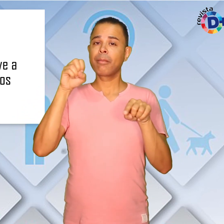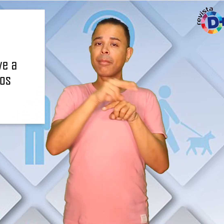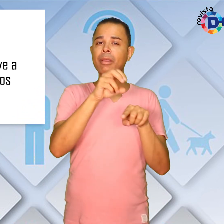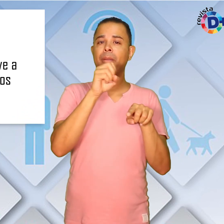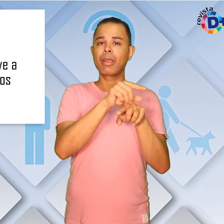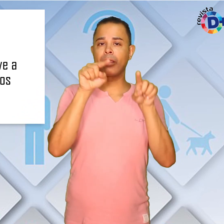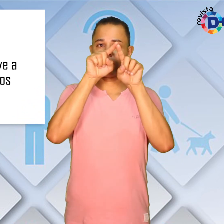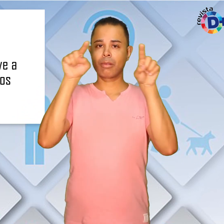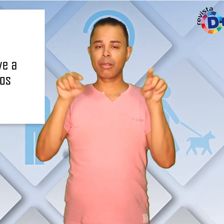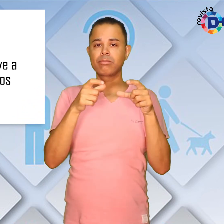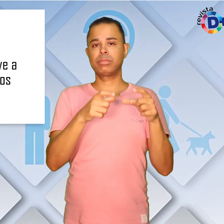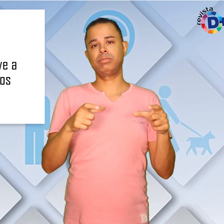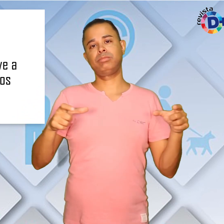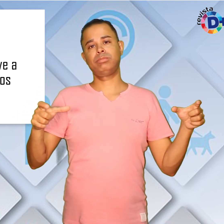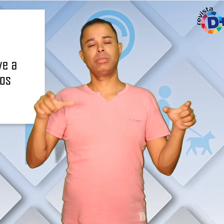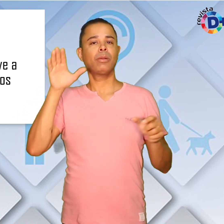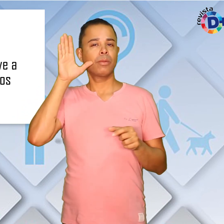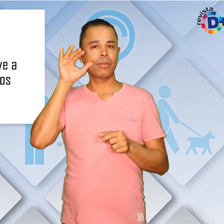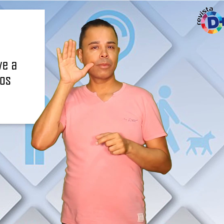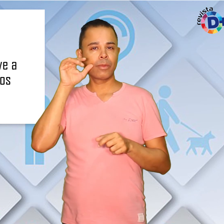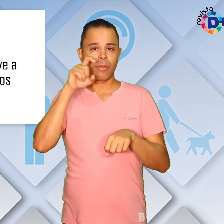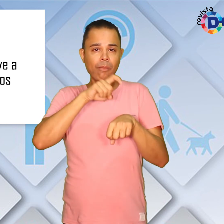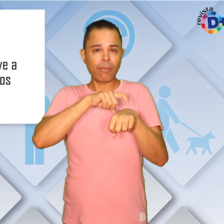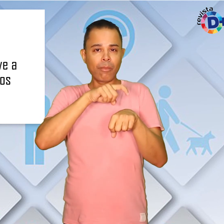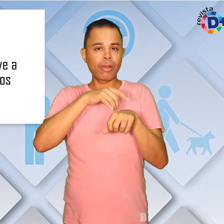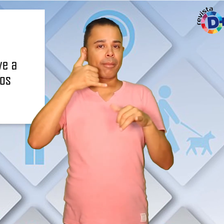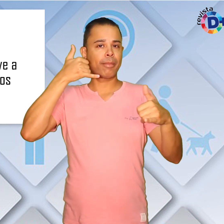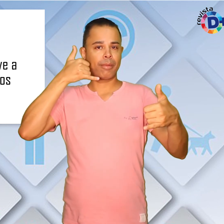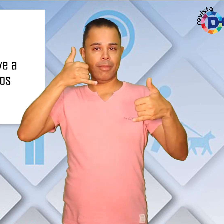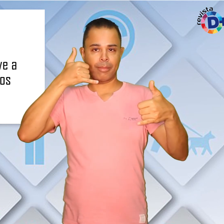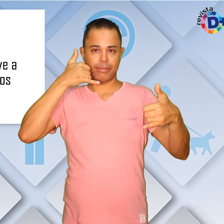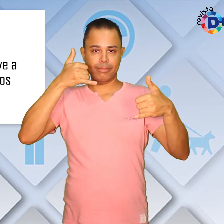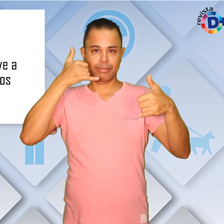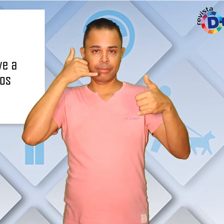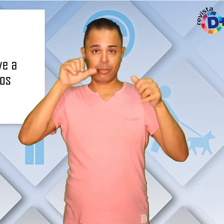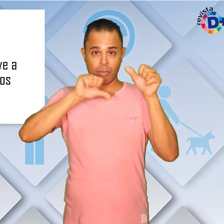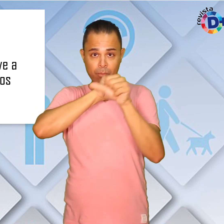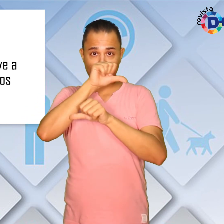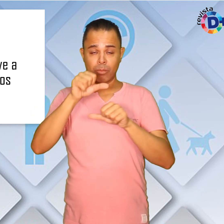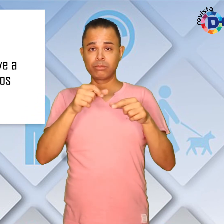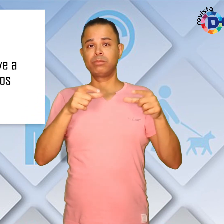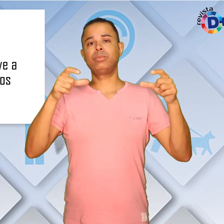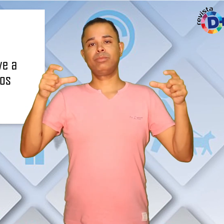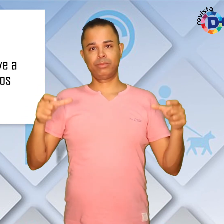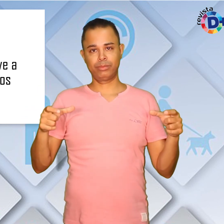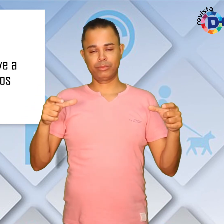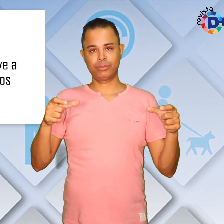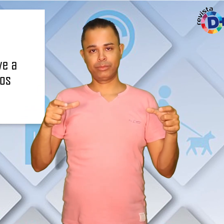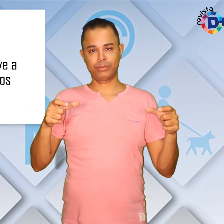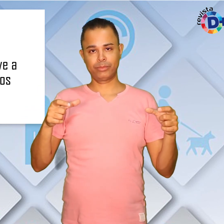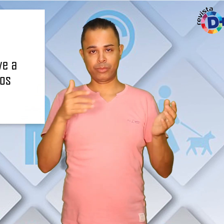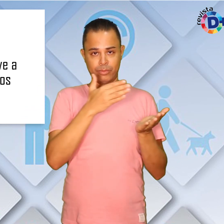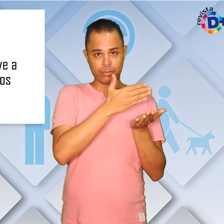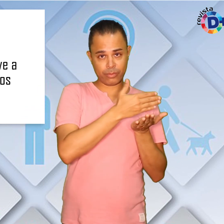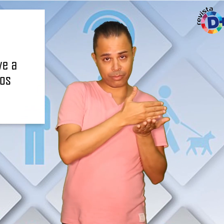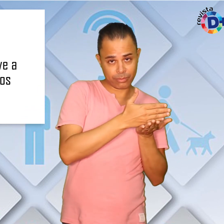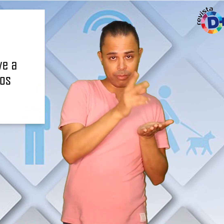mais funcionários e o horário de atendimento ao público foi ampliado passando a ser feito sempre